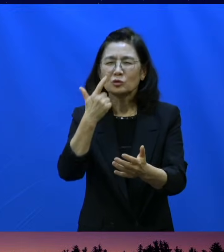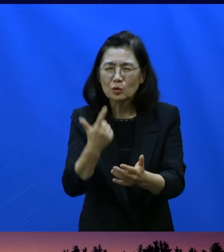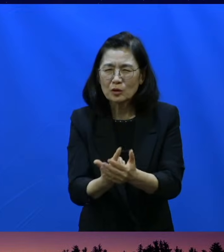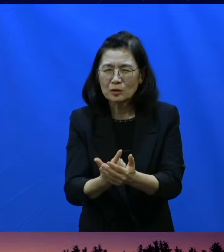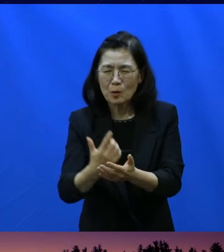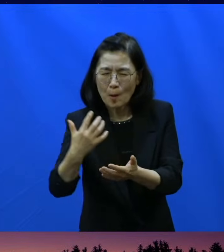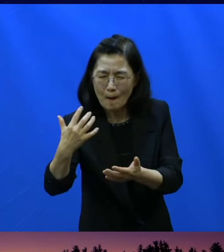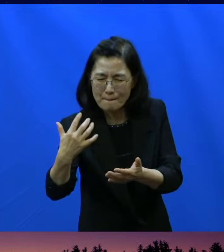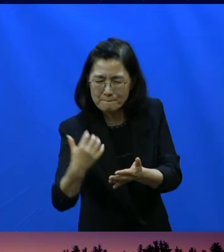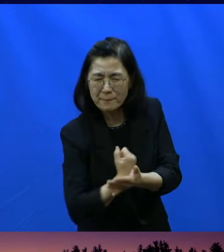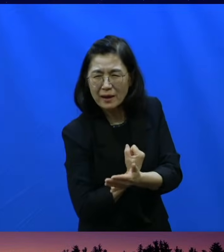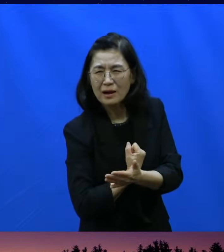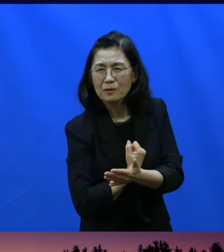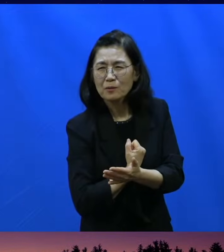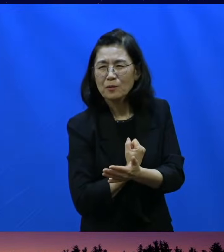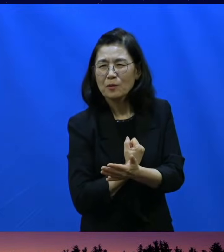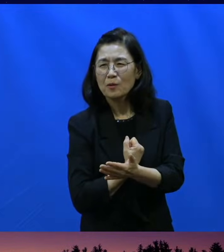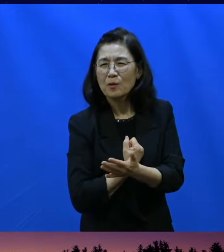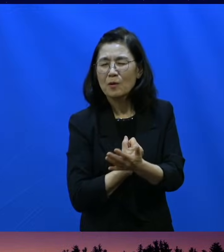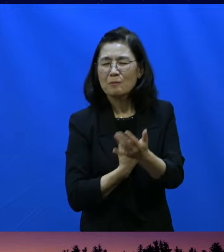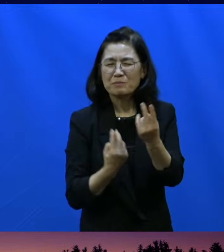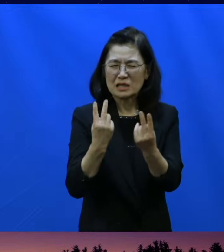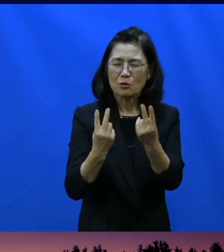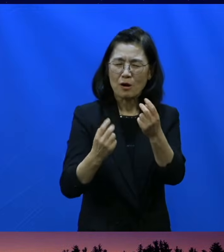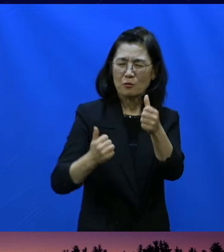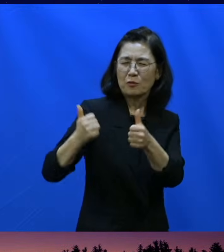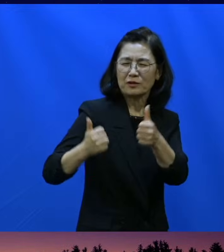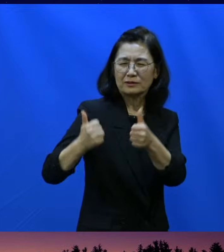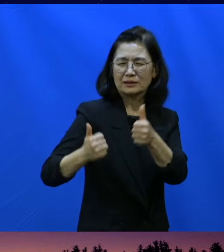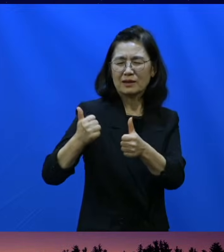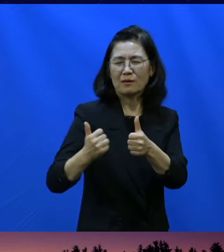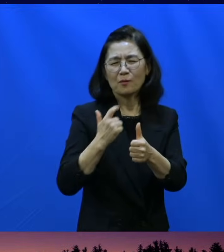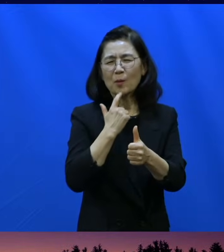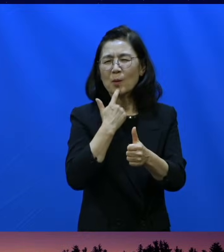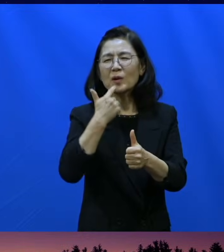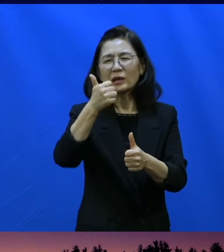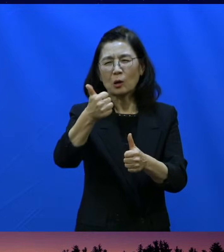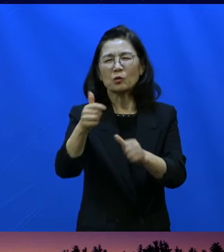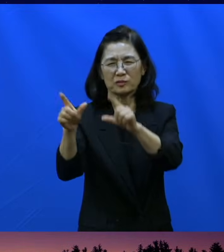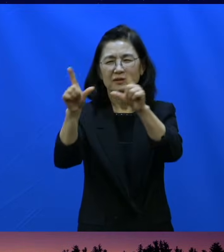갈취하고 늘 그냥 비교하고 경쟁하고